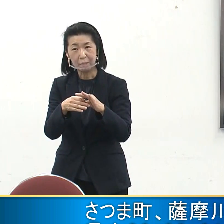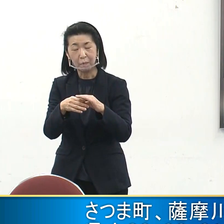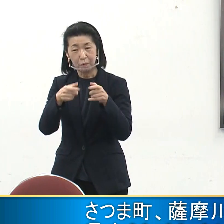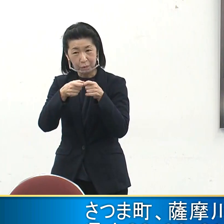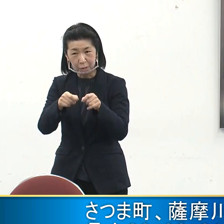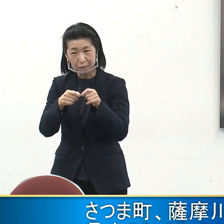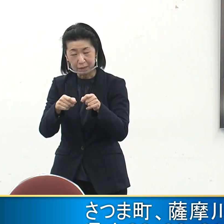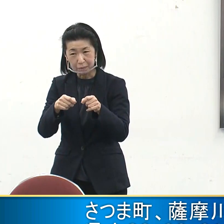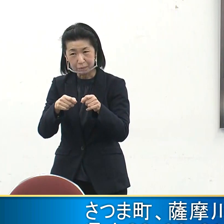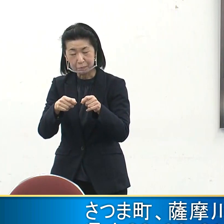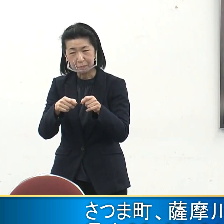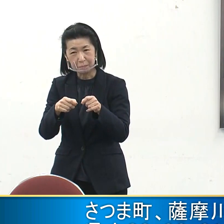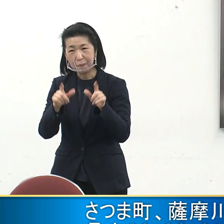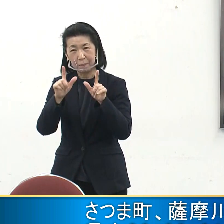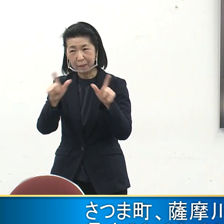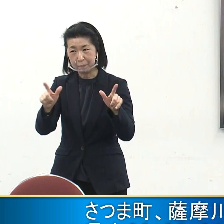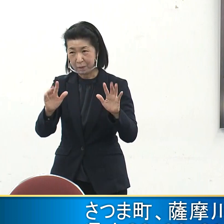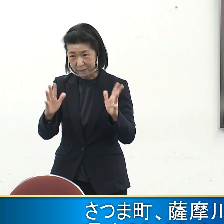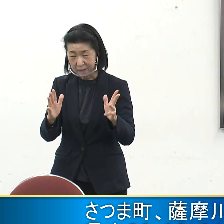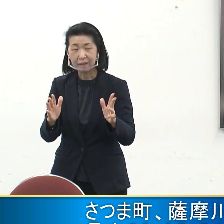ういうことです。はい、